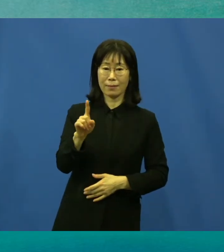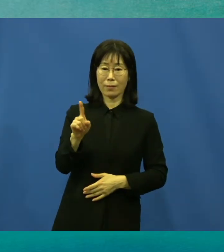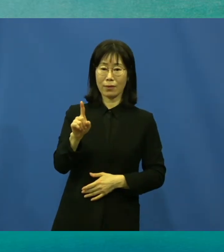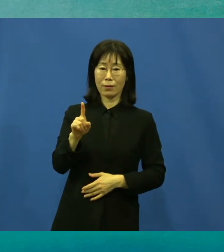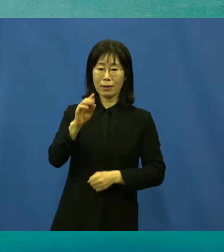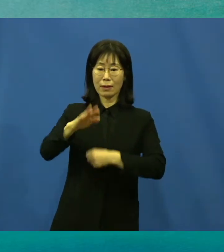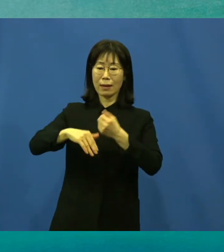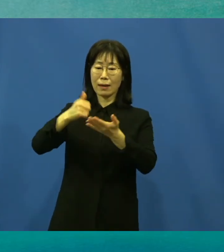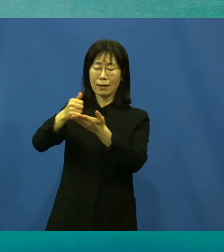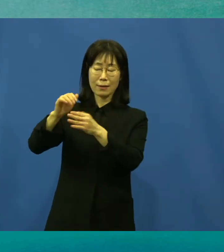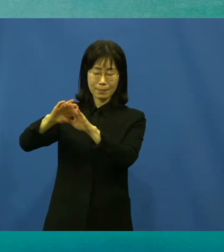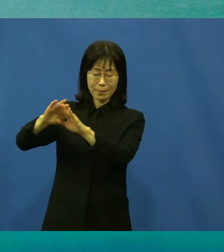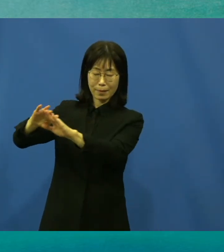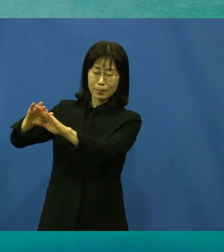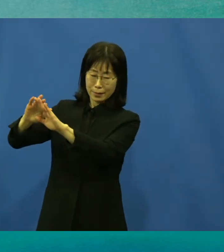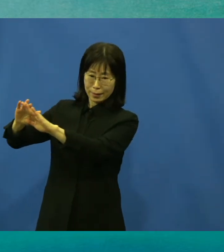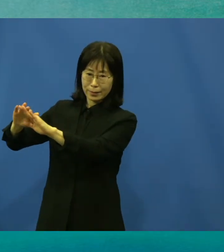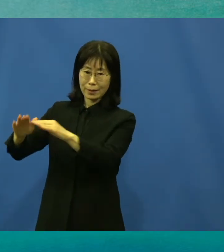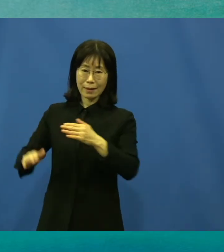따돌리는 것입니다.